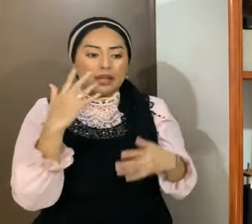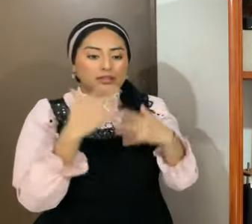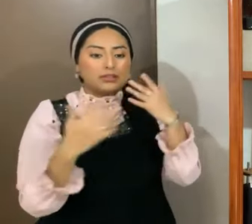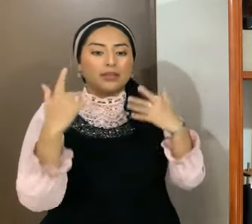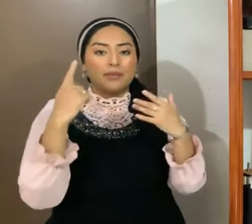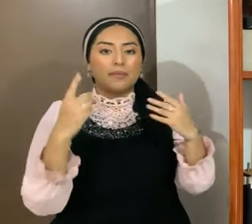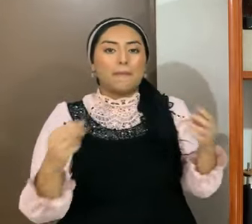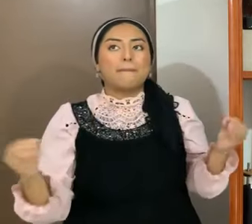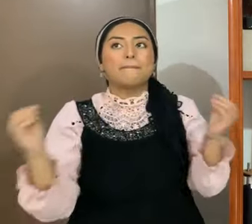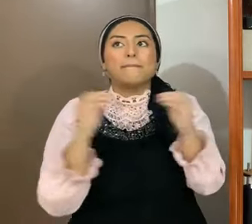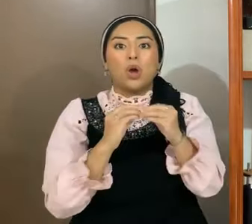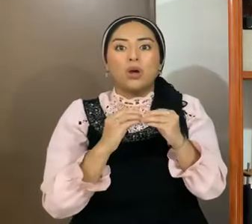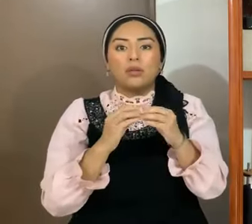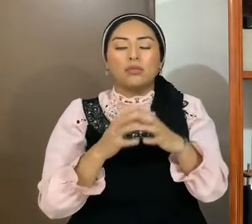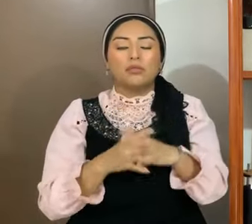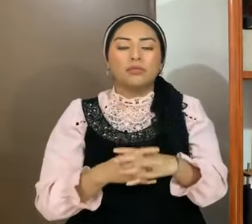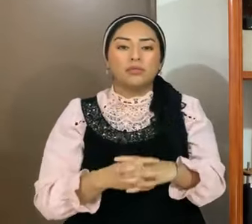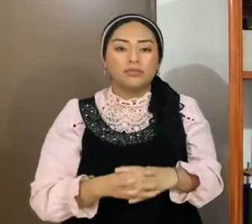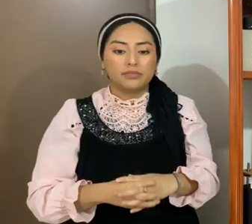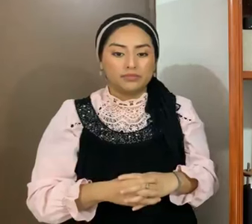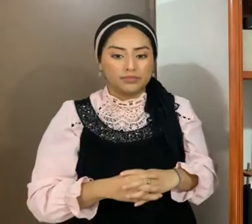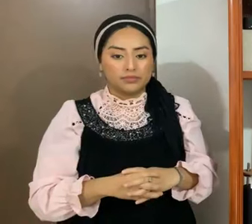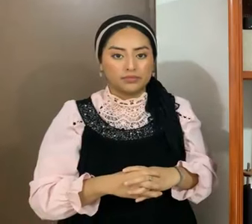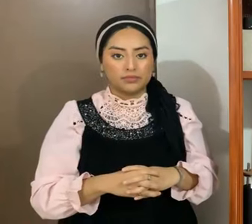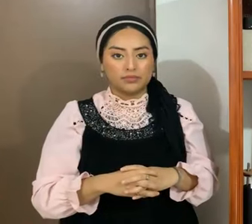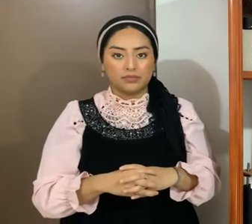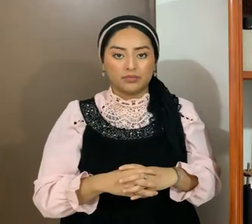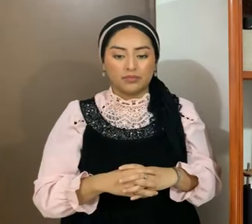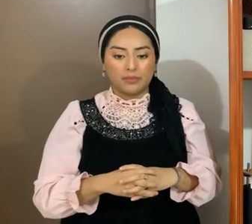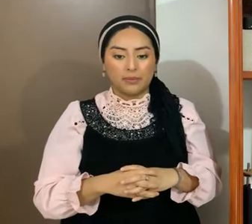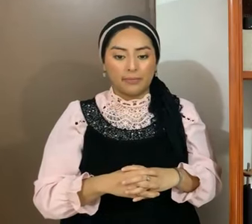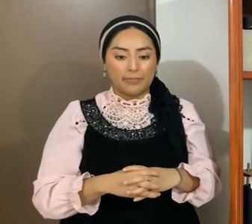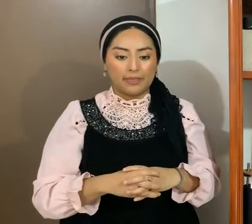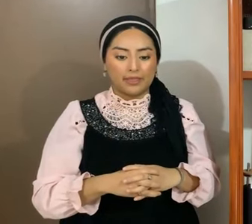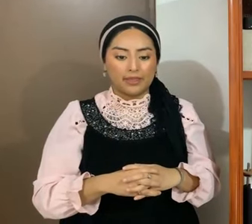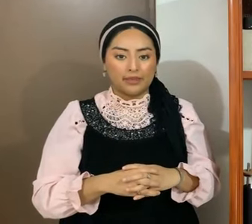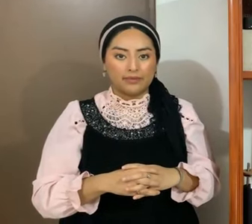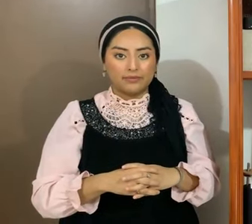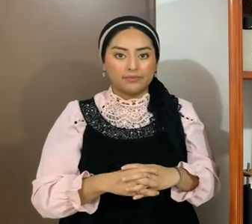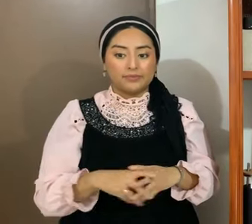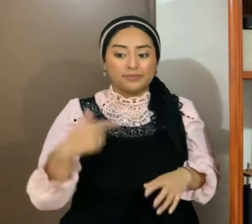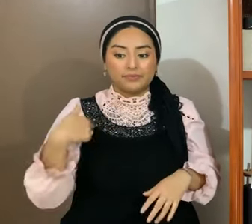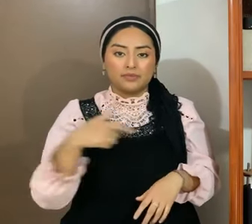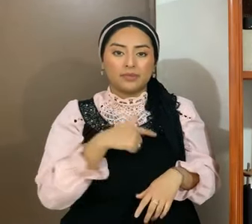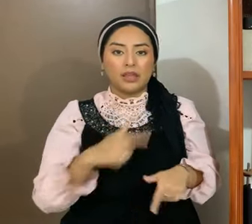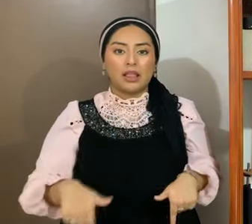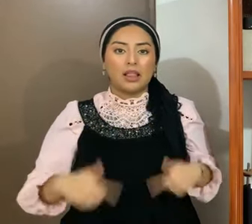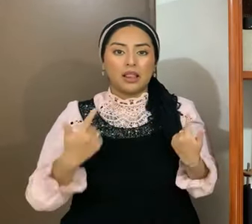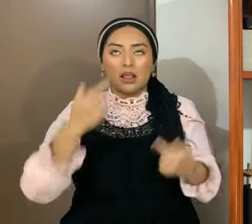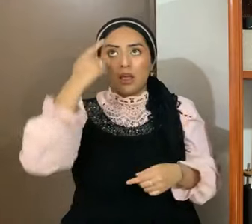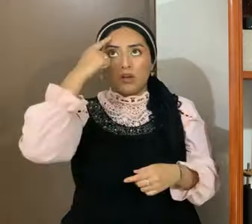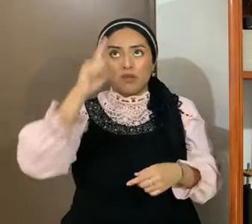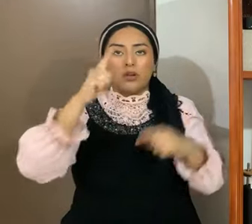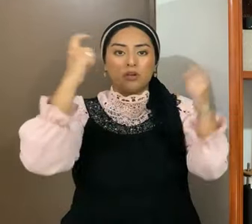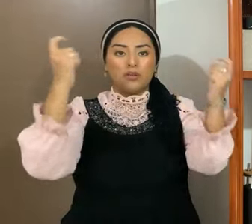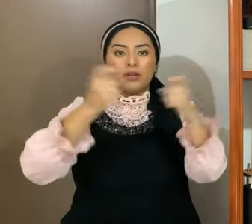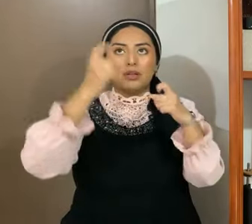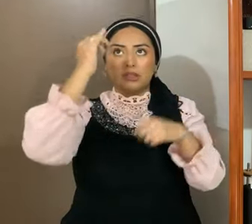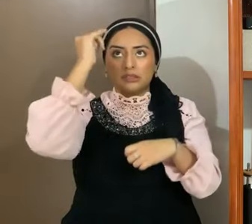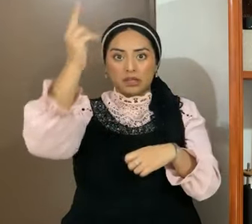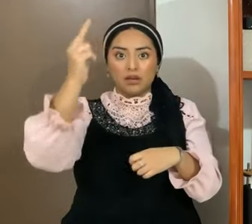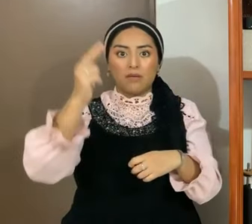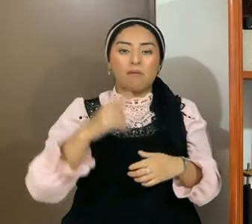algo más en esta vida. No quiero poner ahorita otros ejemplos para no salirnos del contexto. Vivimos para exaltar a Yahweh a través de